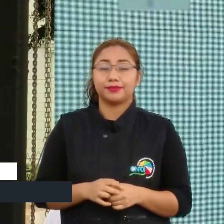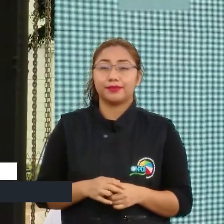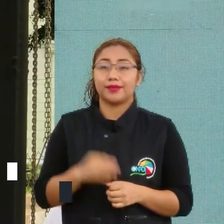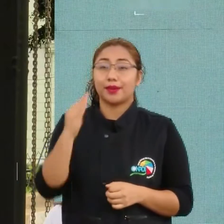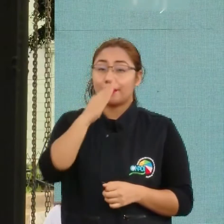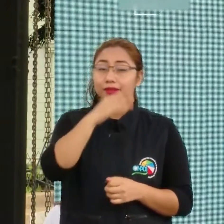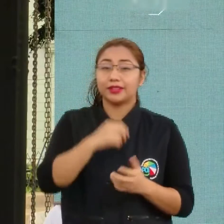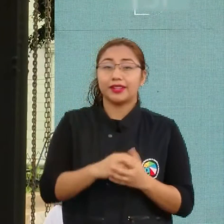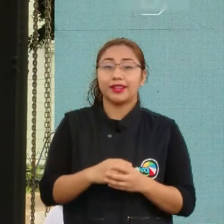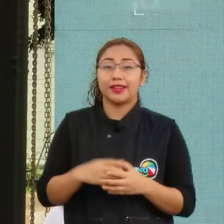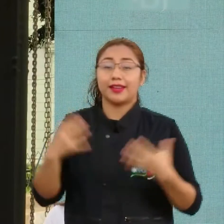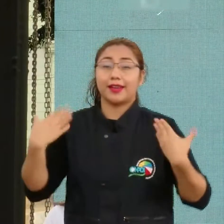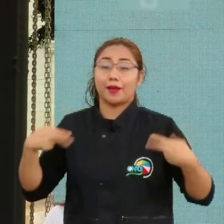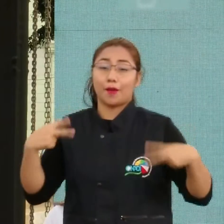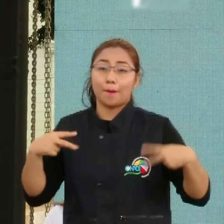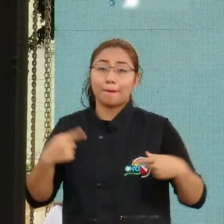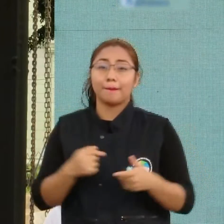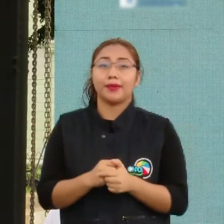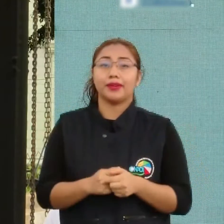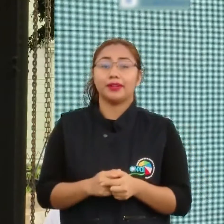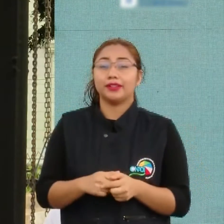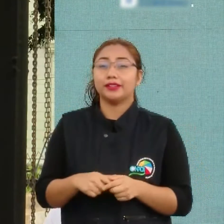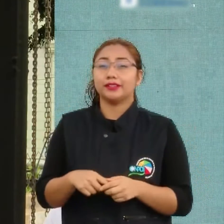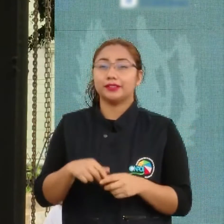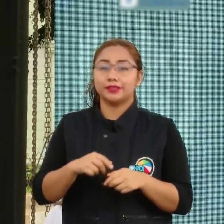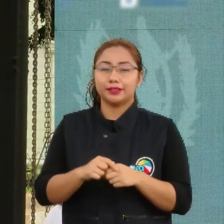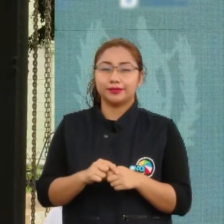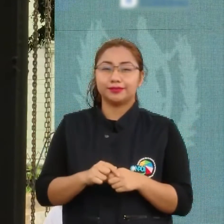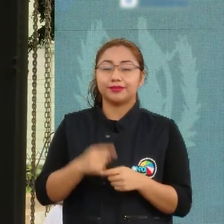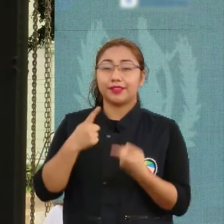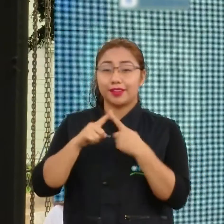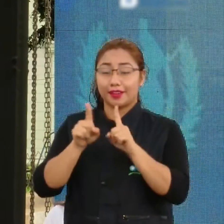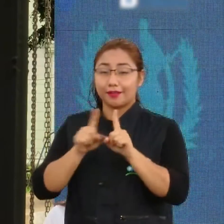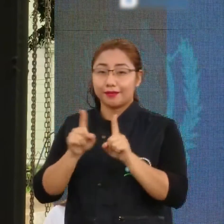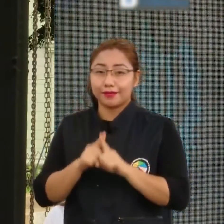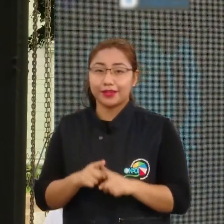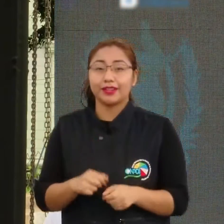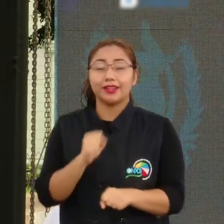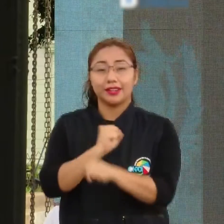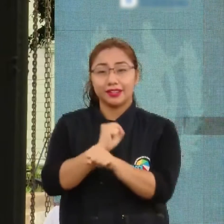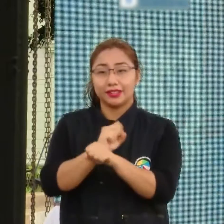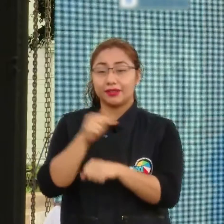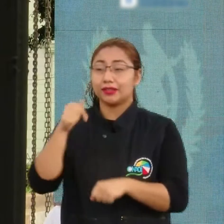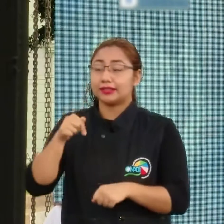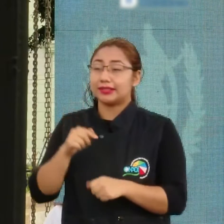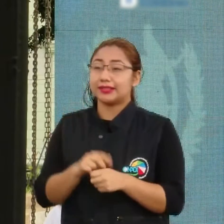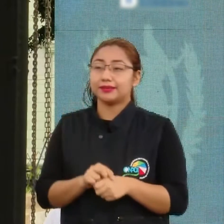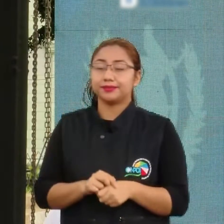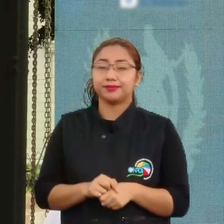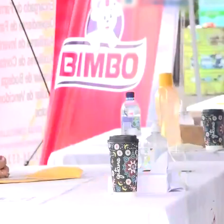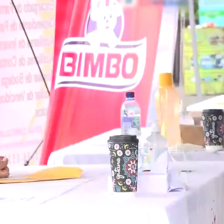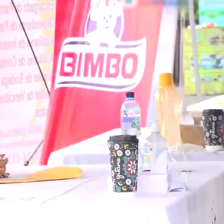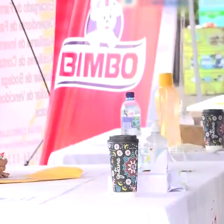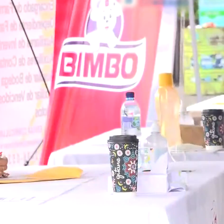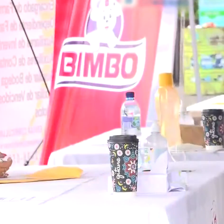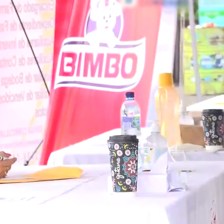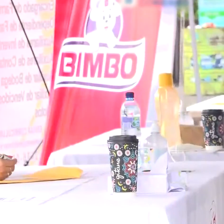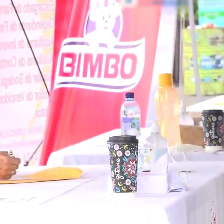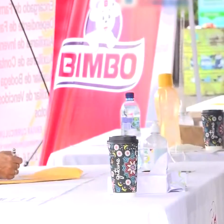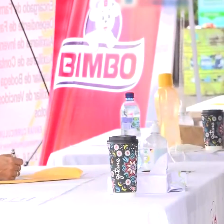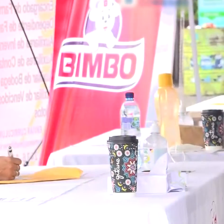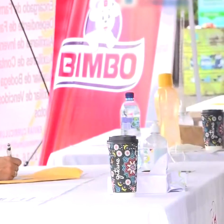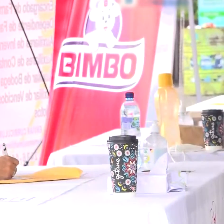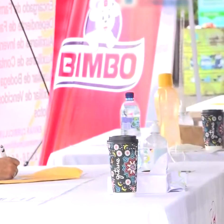intermediación financiera y actividades de servicio. Sabemos que al adaptar la realización de la Feria de Empleo de forma virtual o